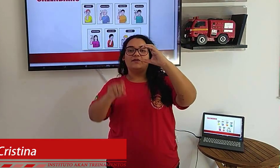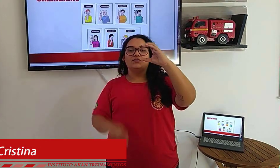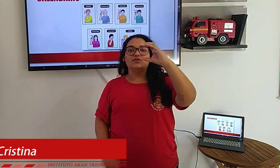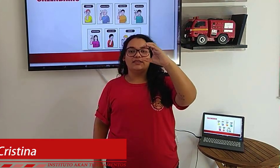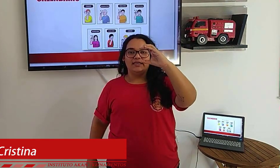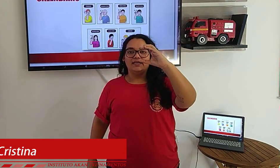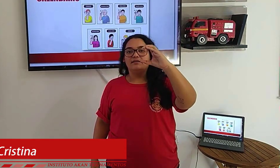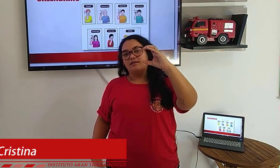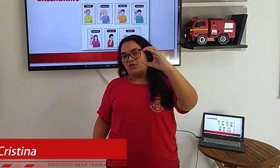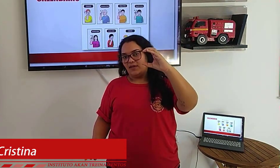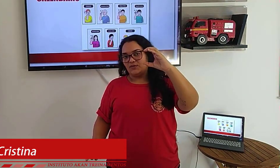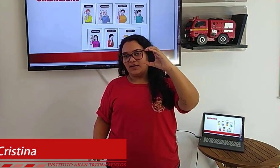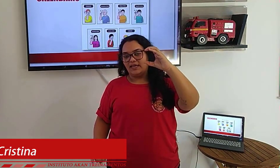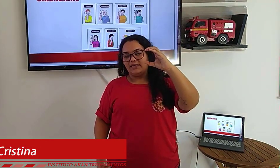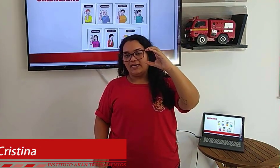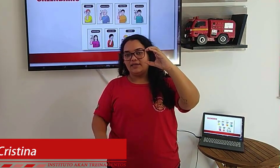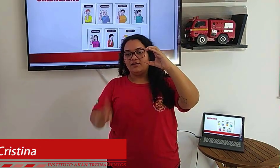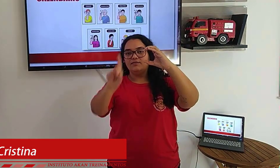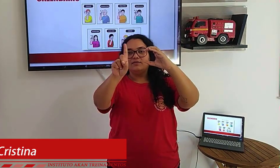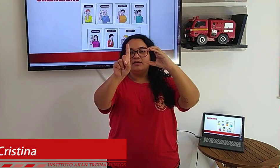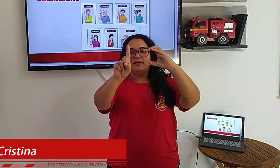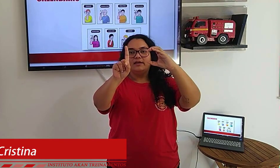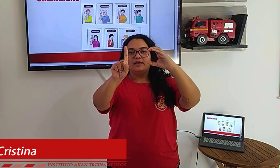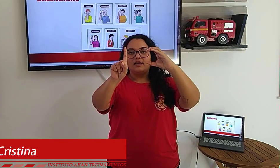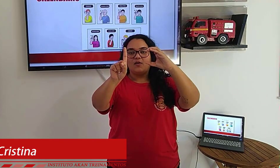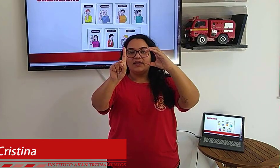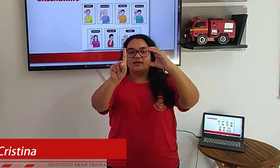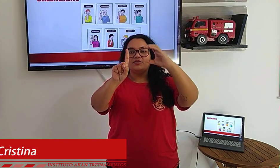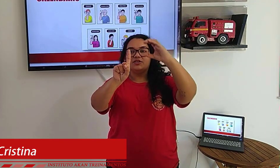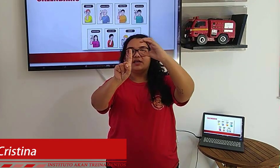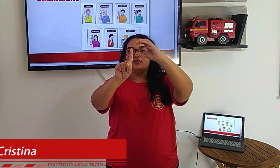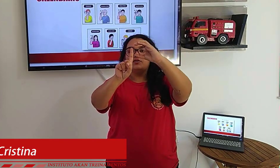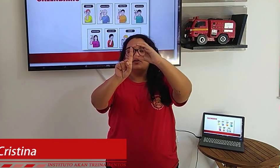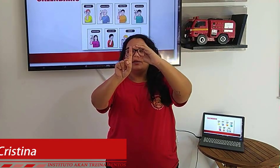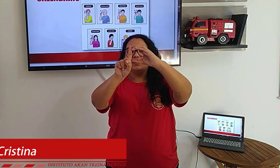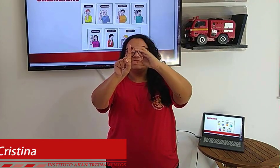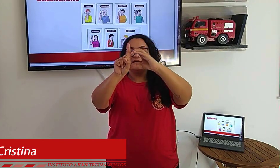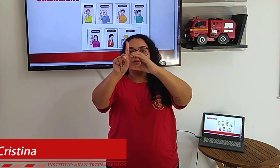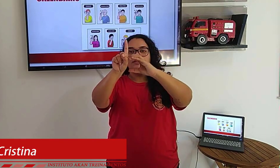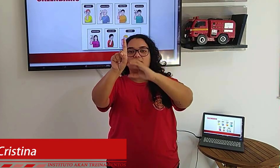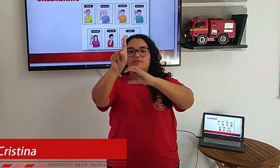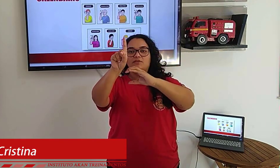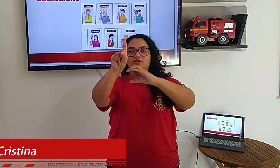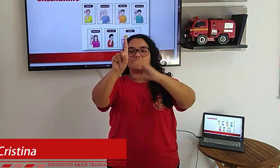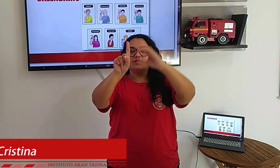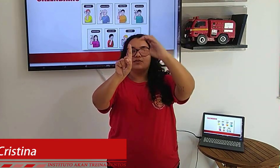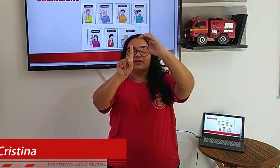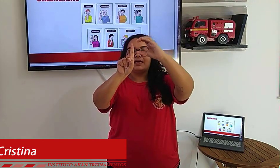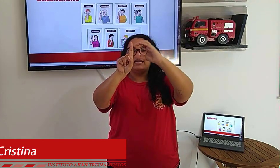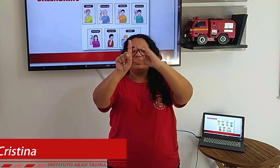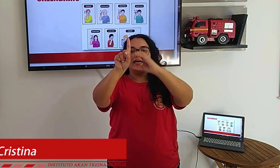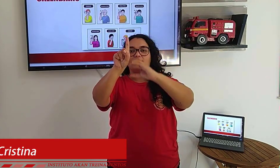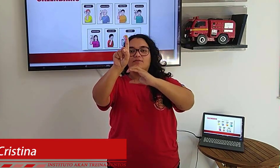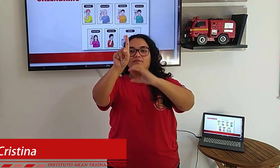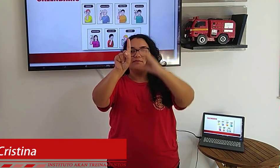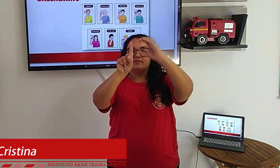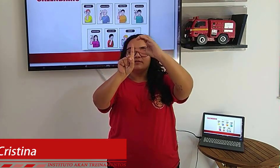um C, começa com calendário, aumentar o indicador e passar o C no indicador. Calendário.